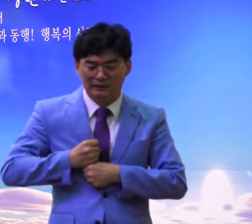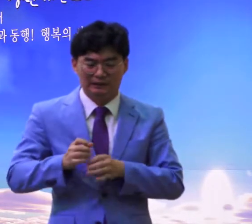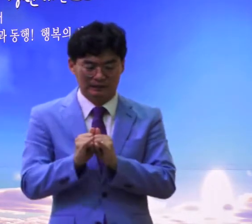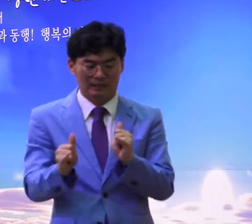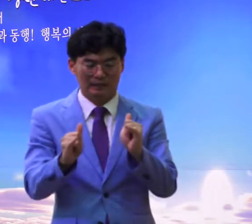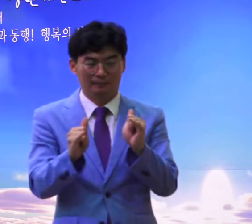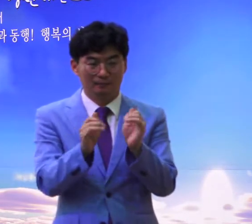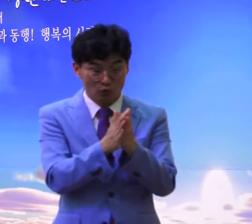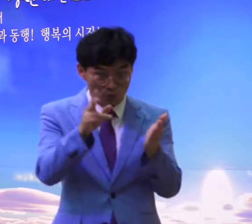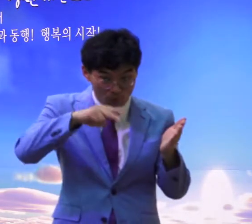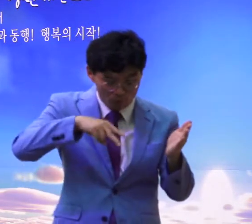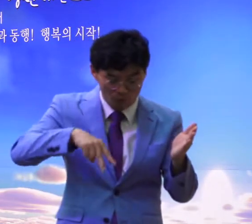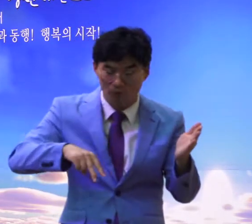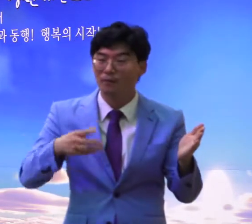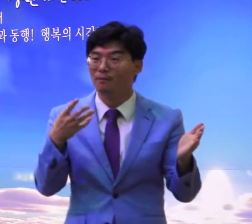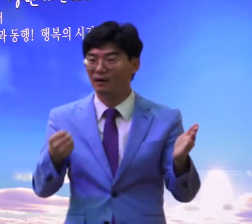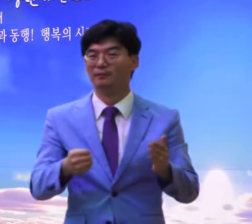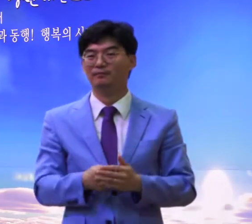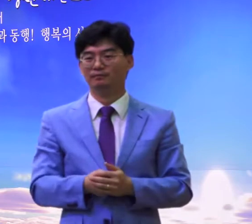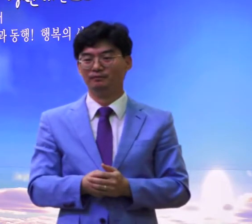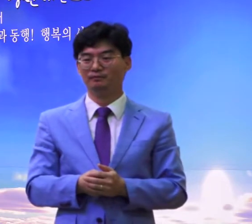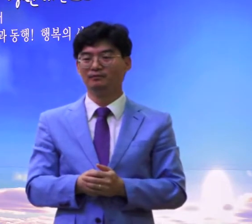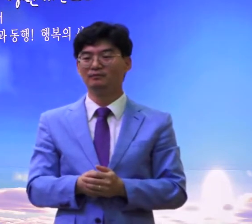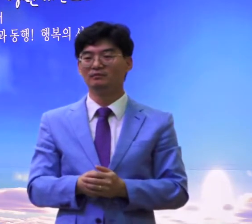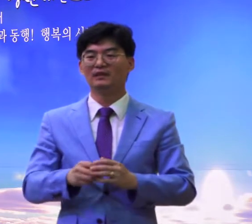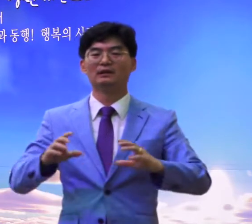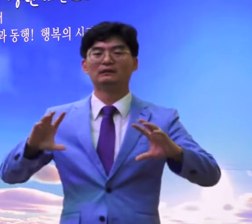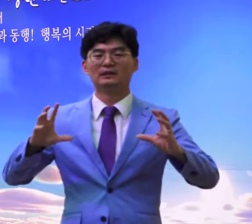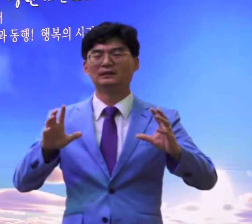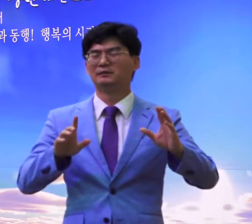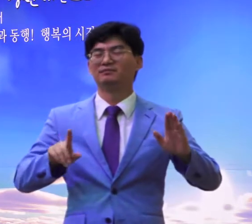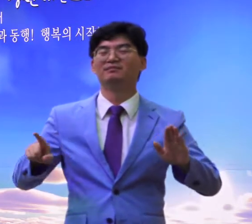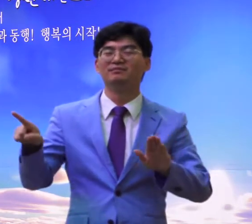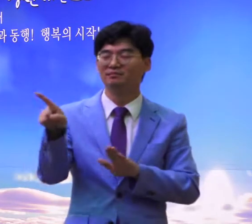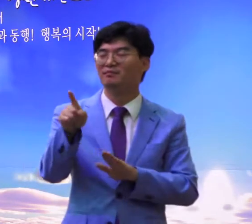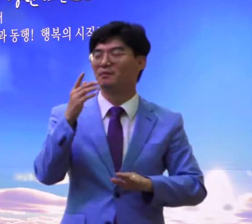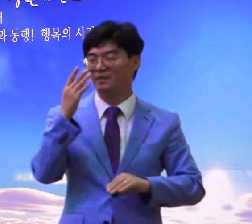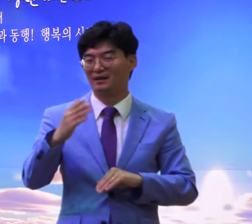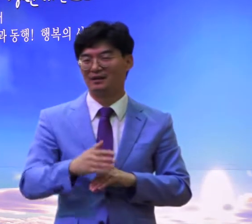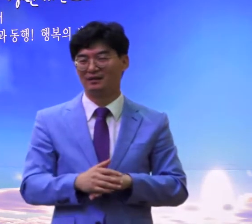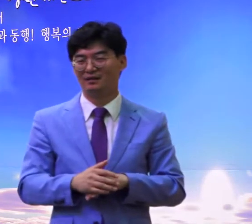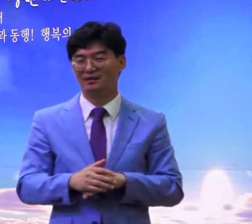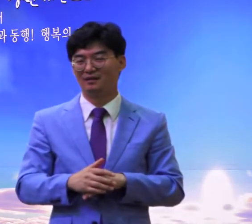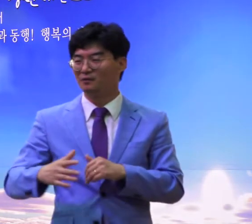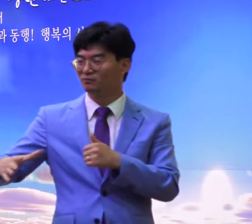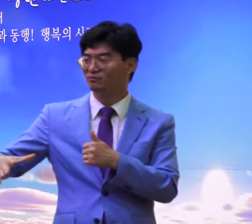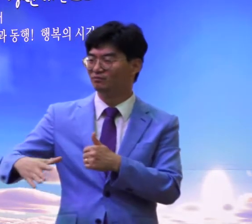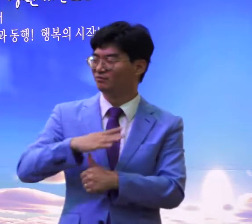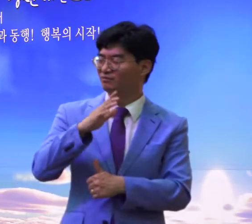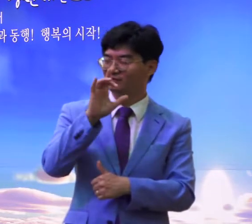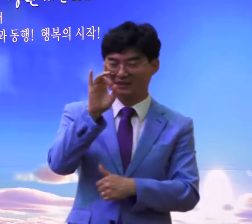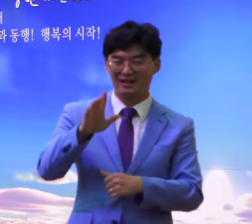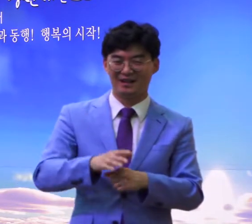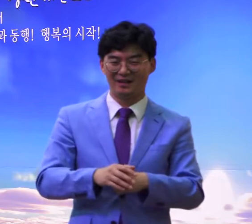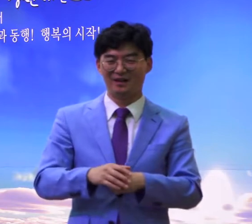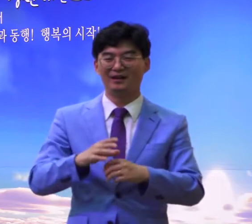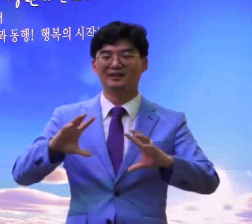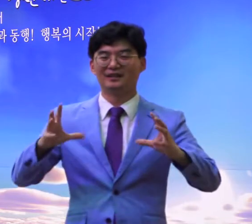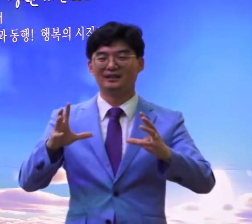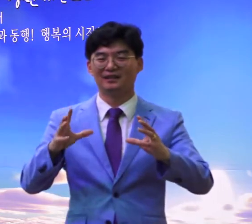사람들, 그 사람들을 세상은 감당하지 못하리라 라고 히브리서 11장 38절에 기록하고